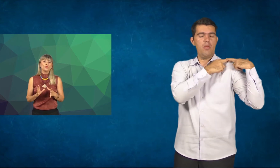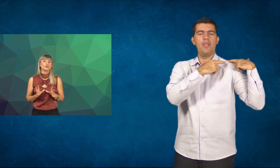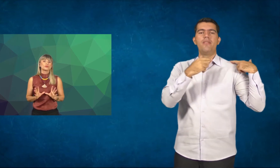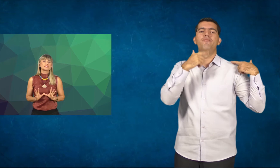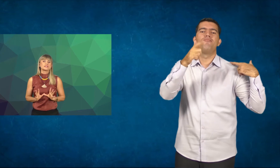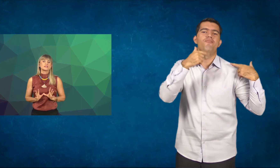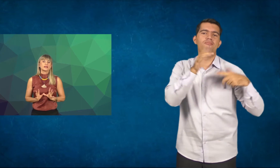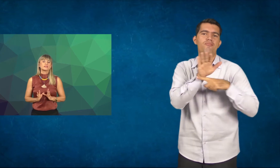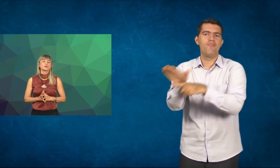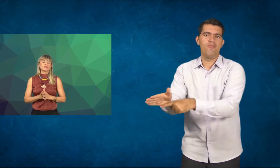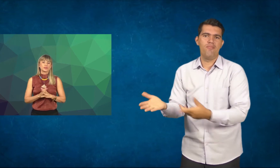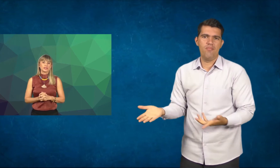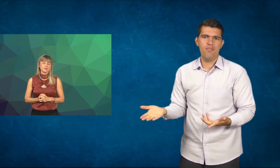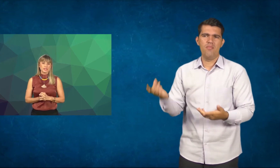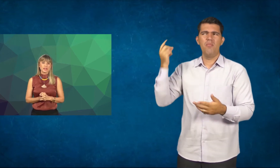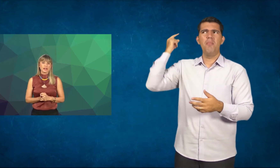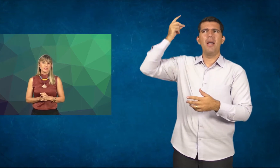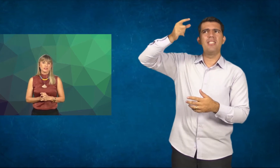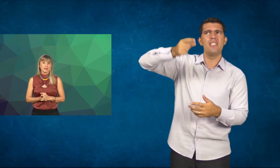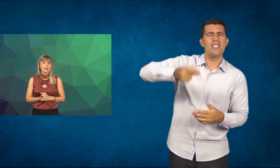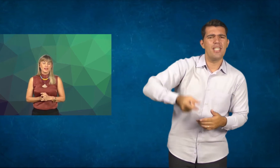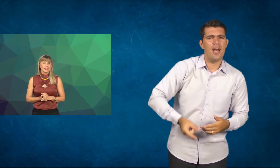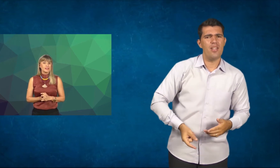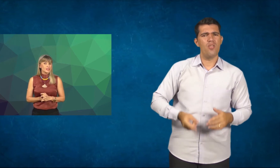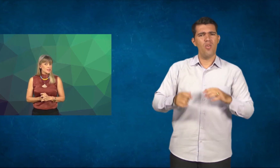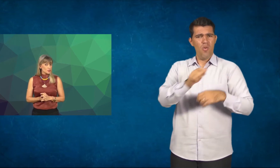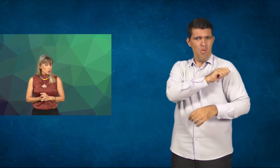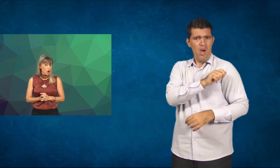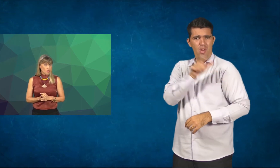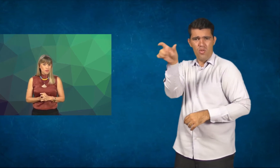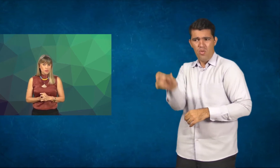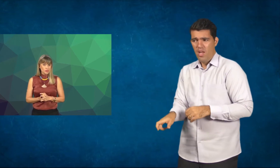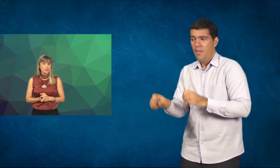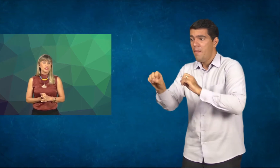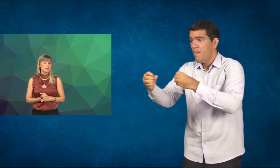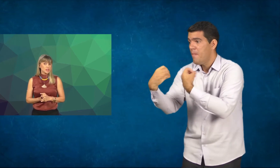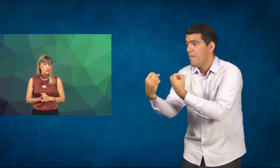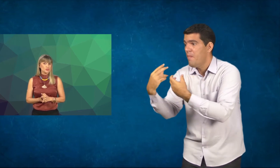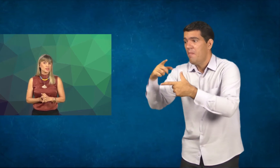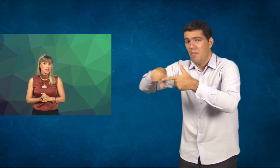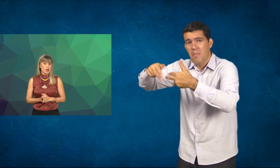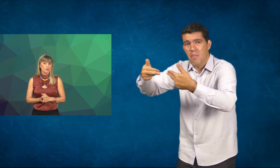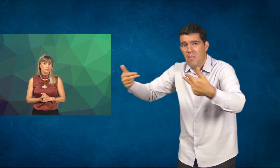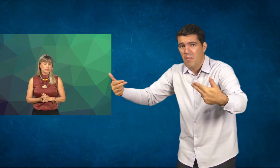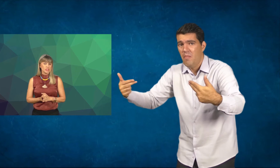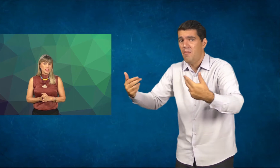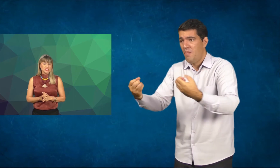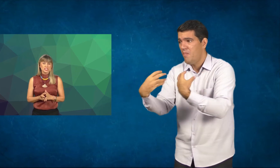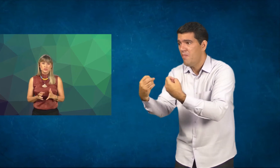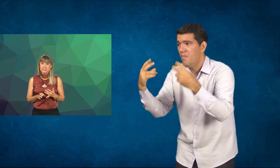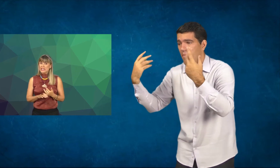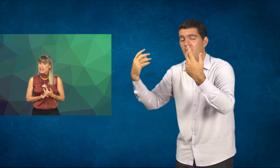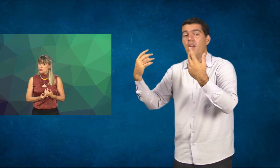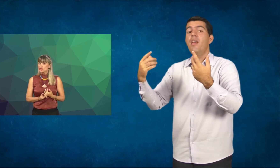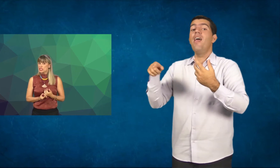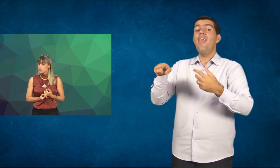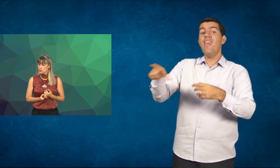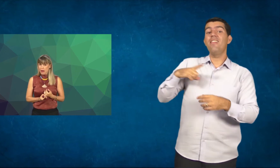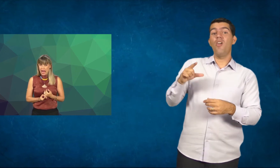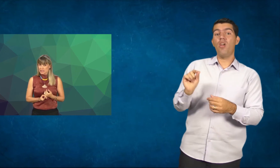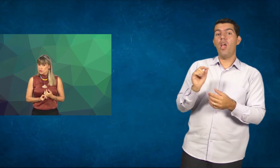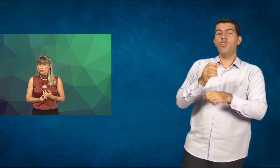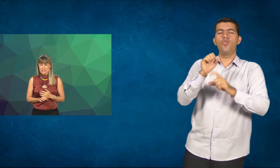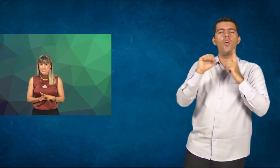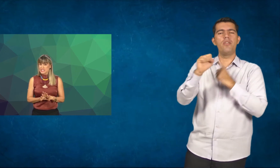Historicamente, o aluno com necessidades educacionais especiais, ele tem sido alvo de discriminação social, sendo-lhe negados